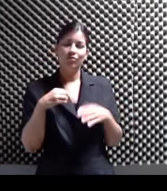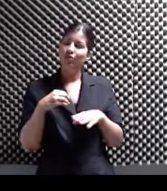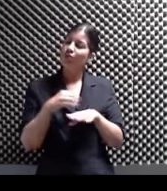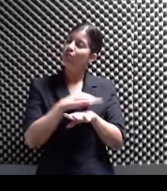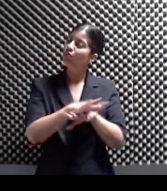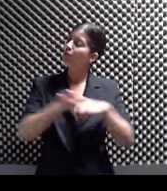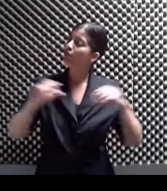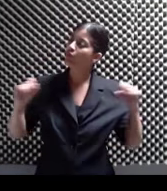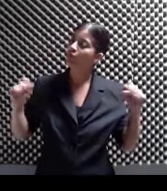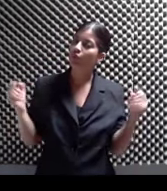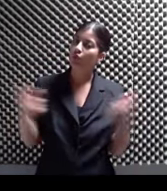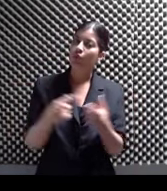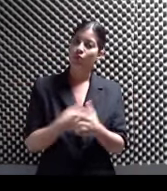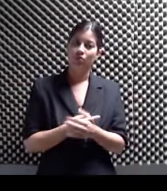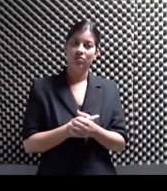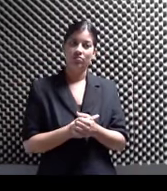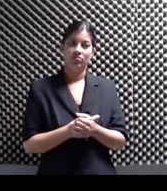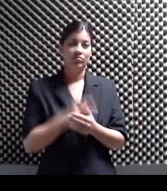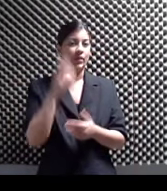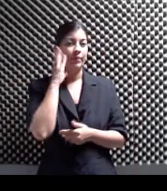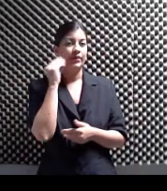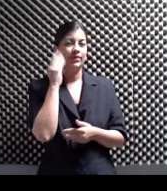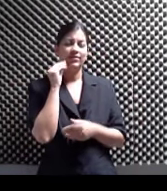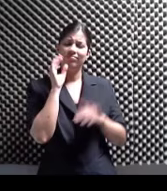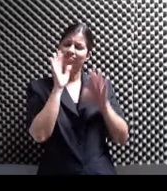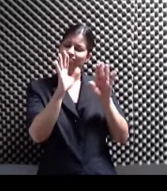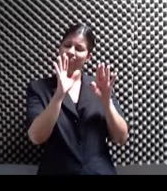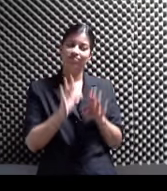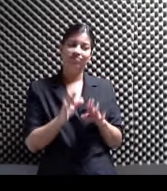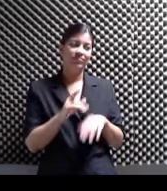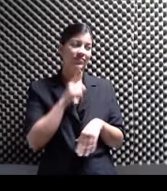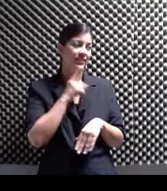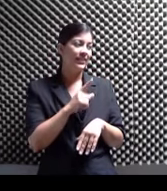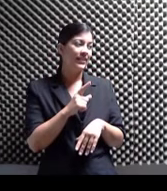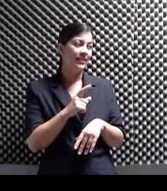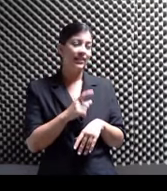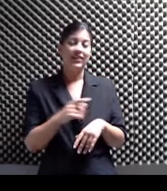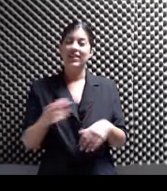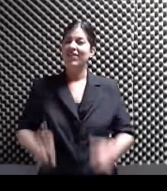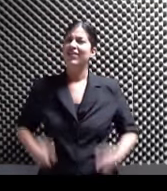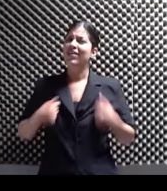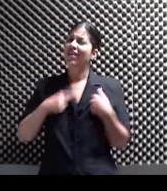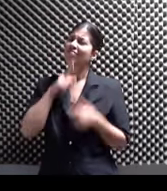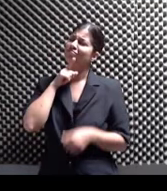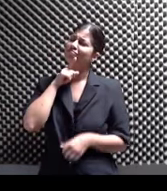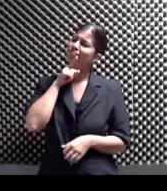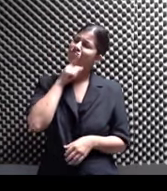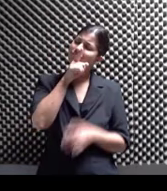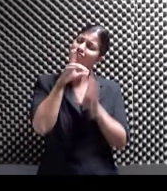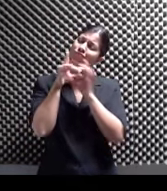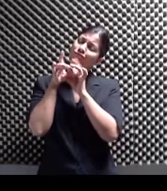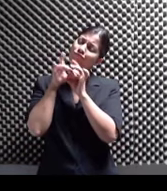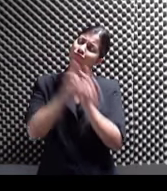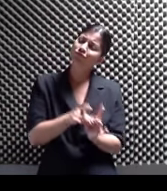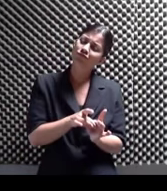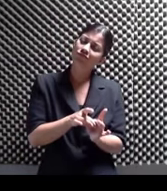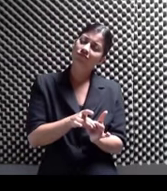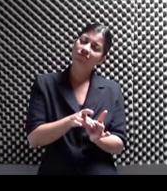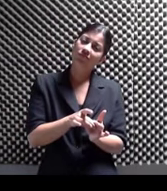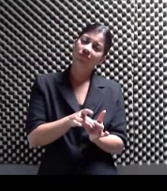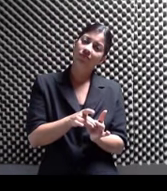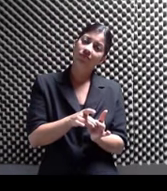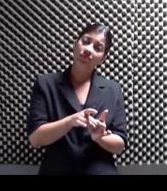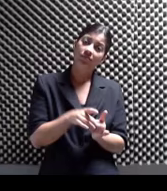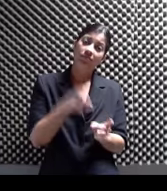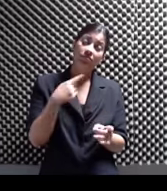todo el mundo que se le regale, porque básicamente es eso, es regalarte calidad de vida y es conexión con tu esencia. Este,